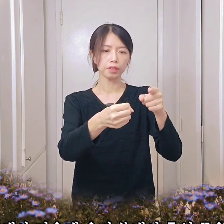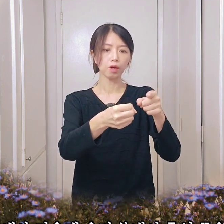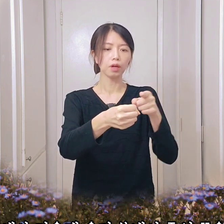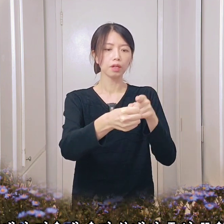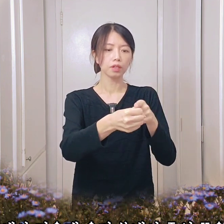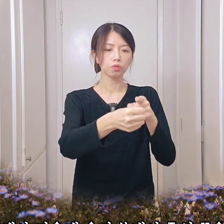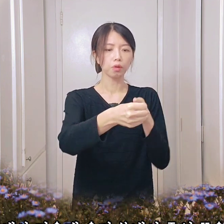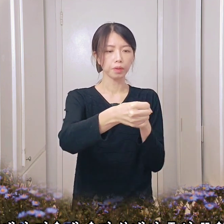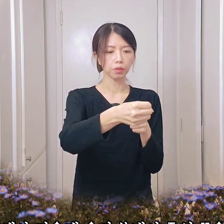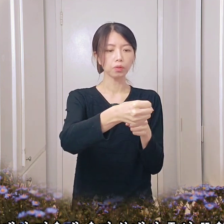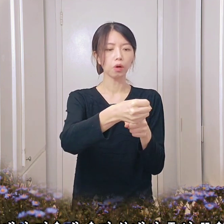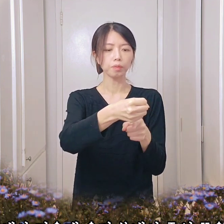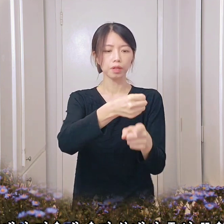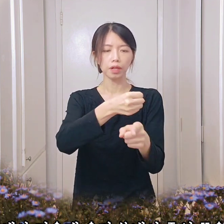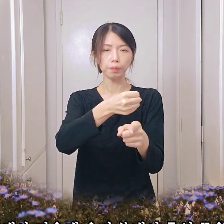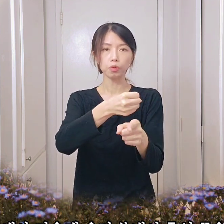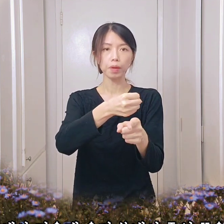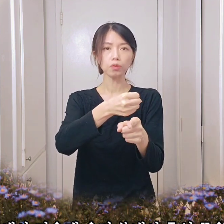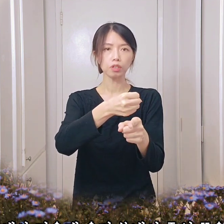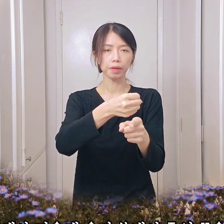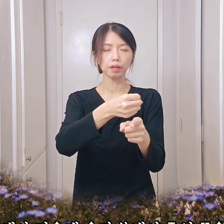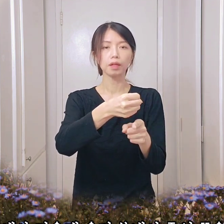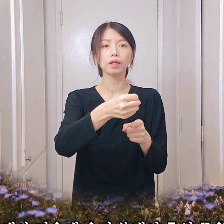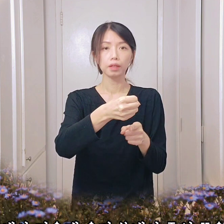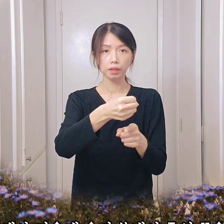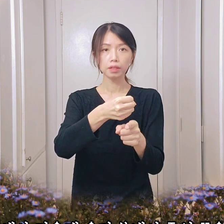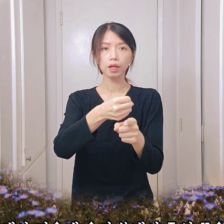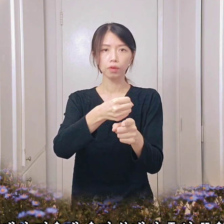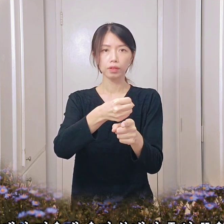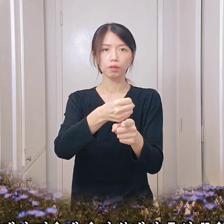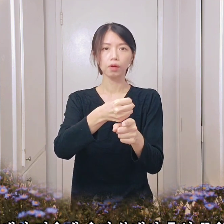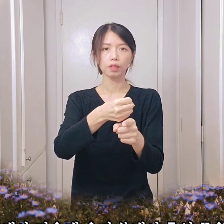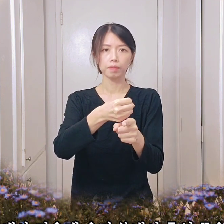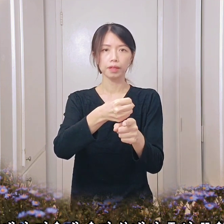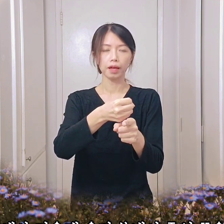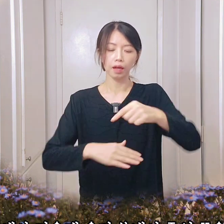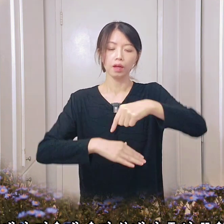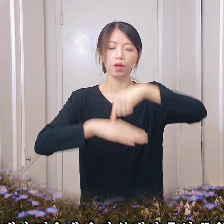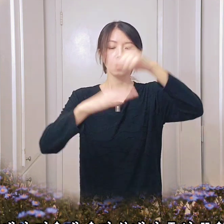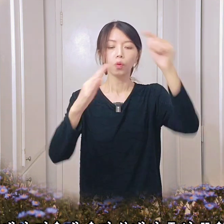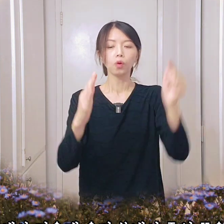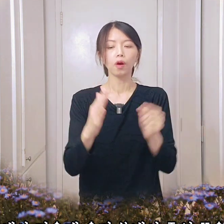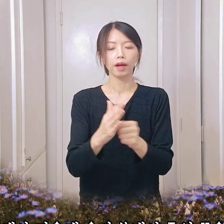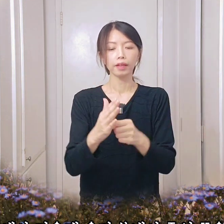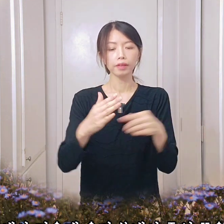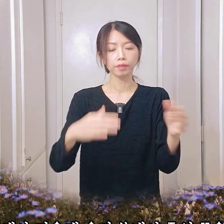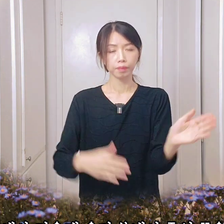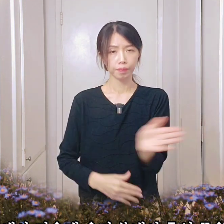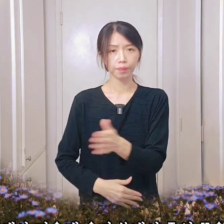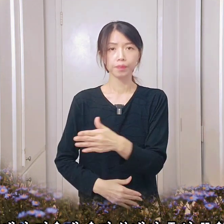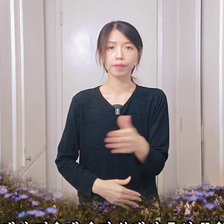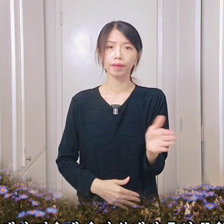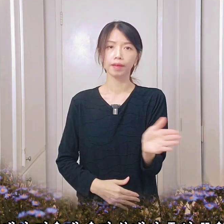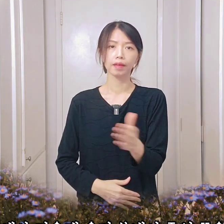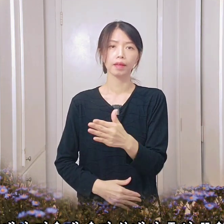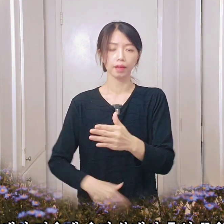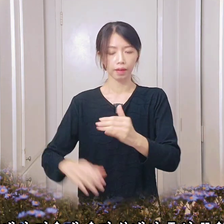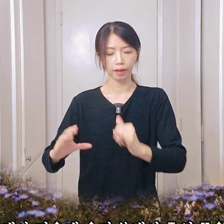검지만 펴셔서 이 주먹 밑으로 검지를 앞으로 빼주시면 뜻이라고 한 대수어가 됩니다. 공허한